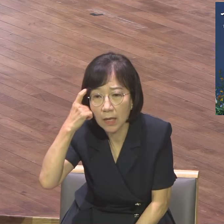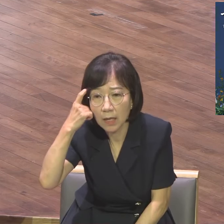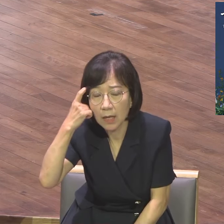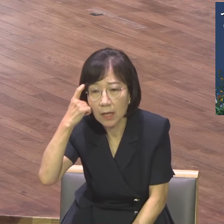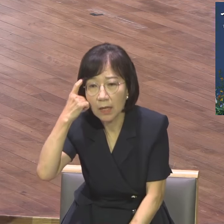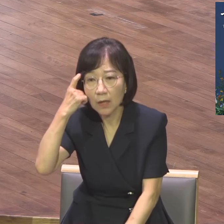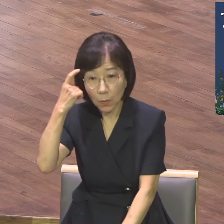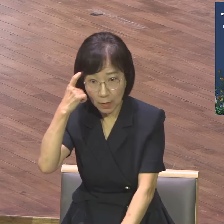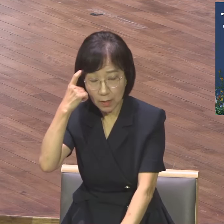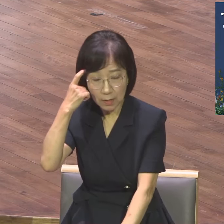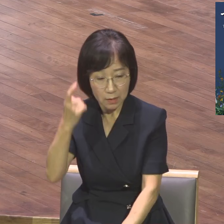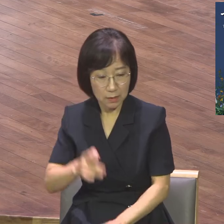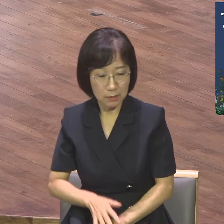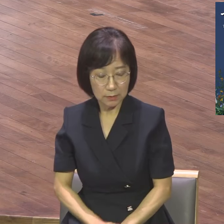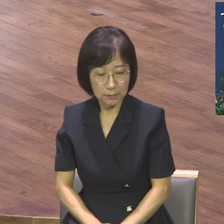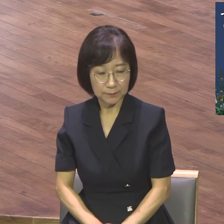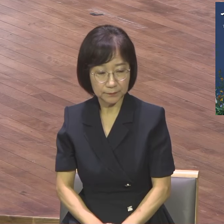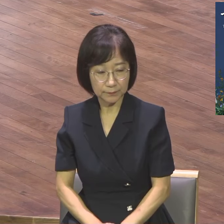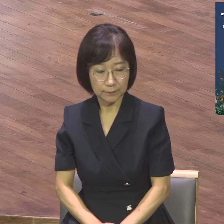한마디로 가룟 유다는